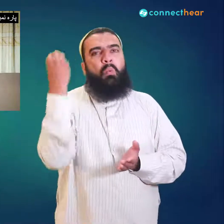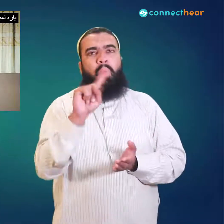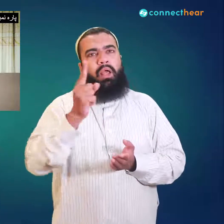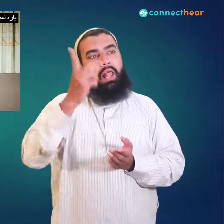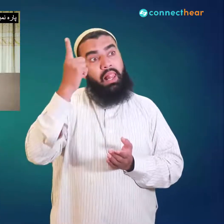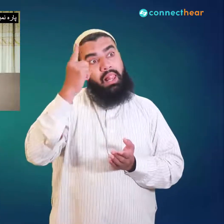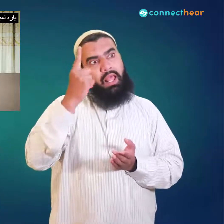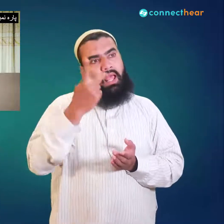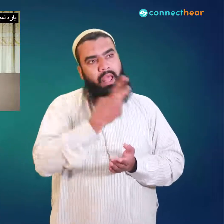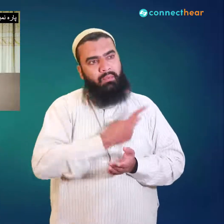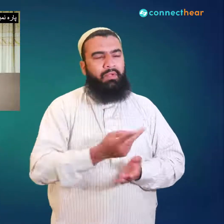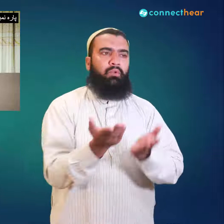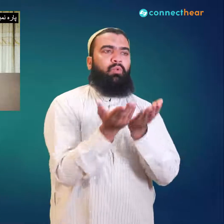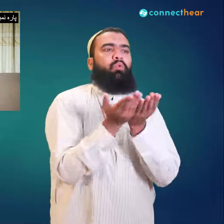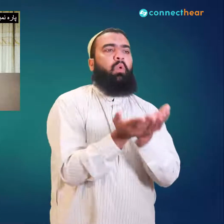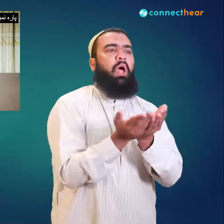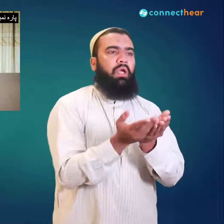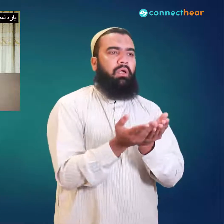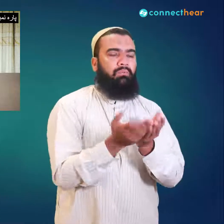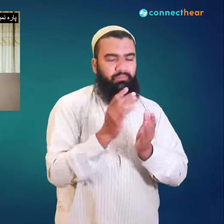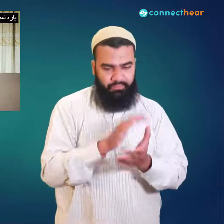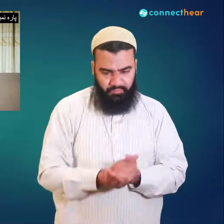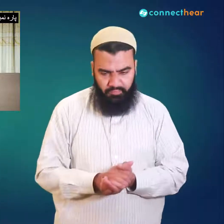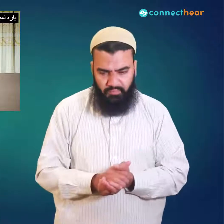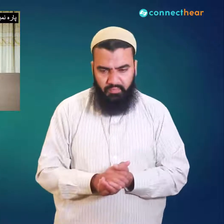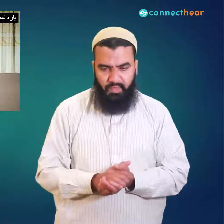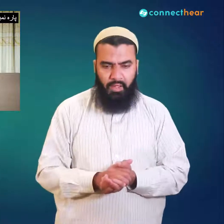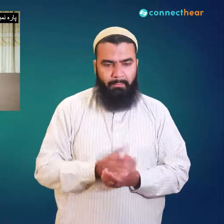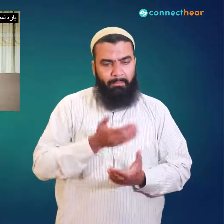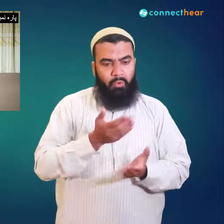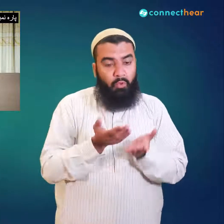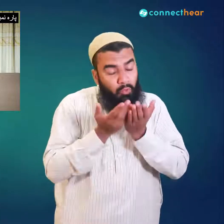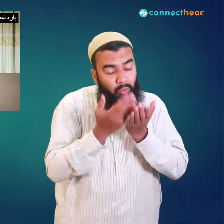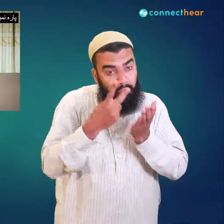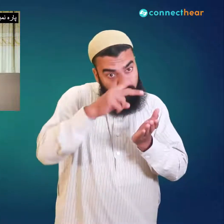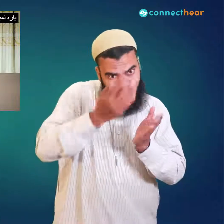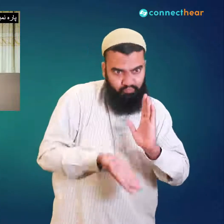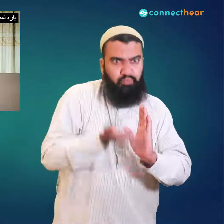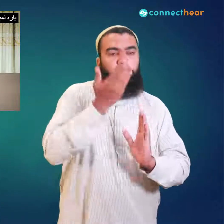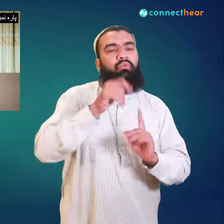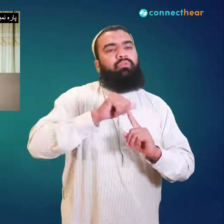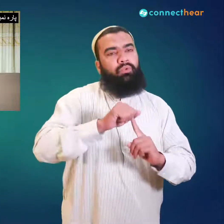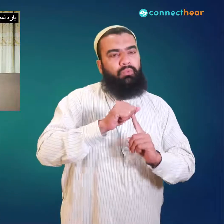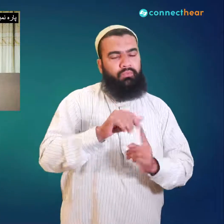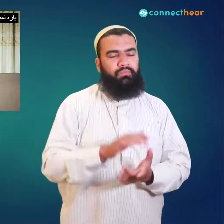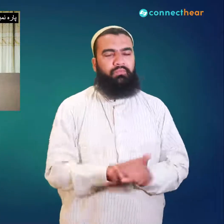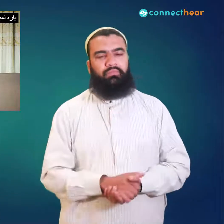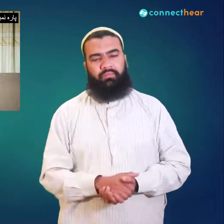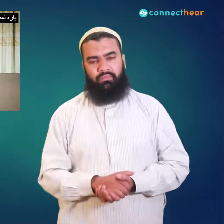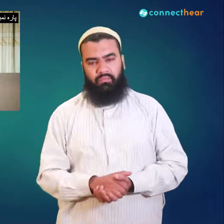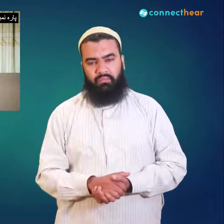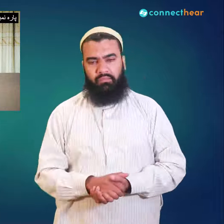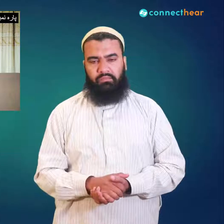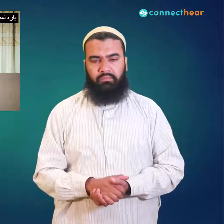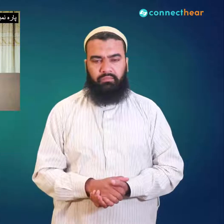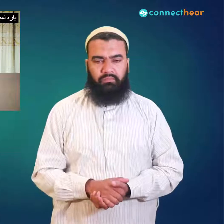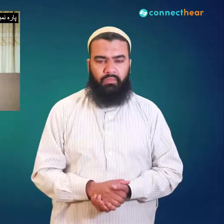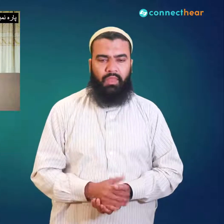چاہیے بلکہ اللہ کے ساتھ رجوع اور تعلق بڑھا دینا چاہیے۔